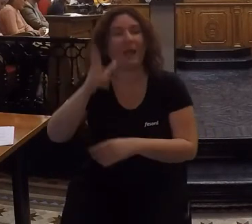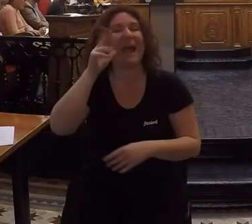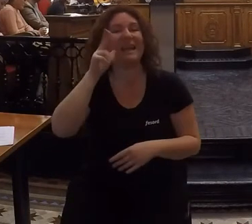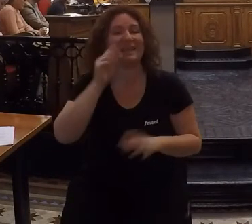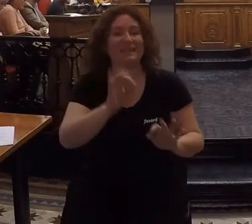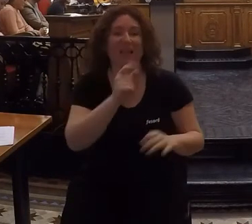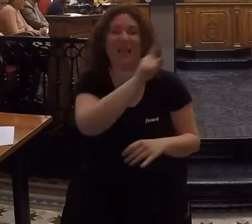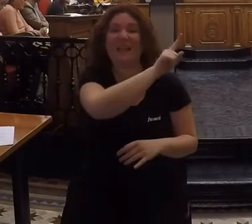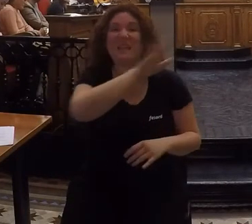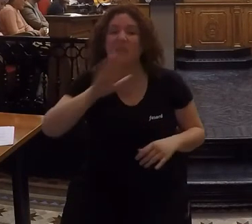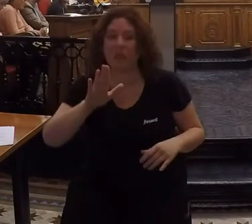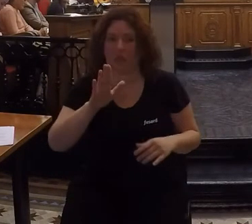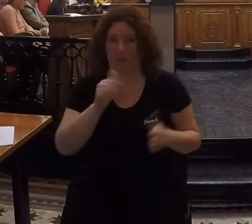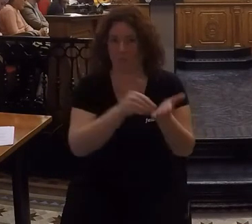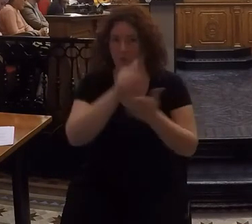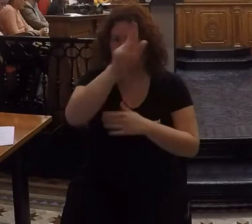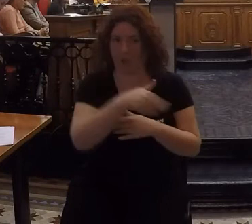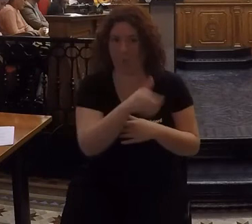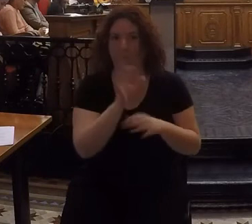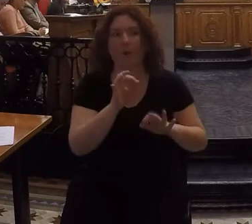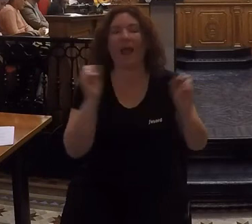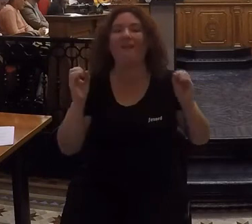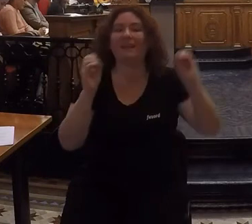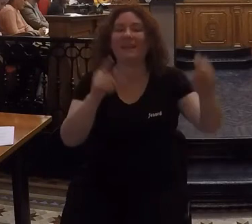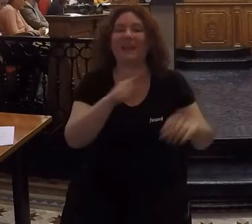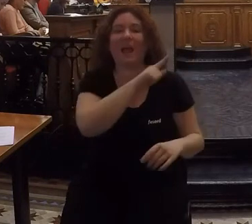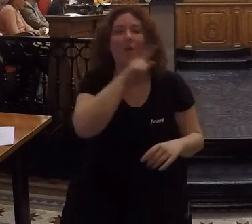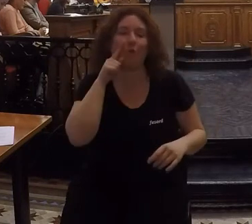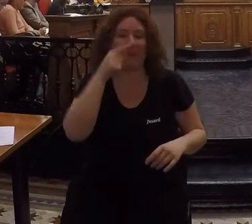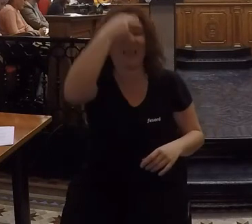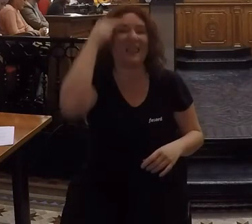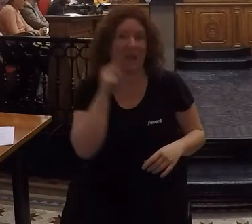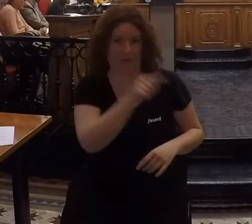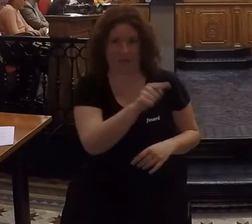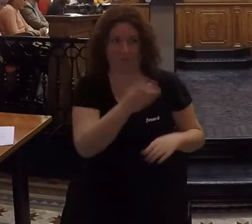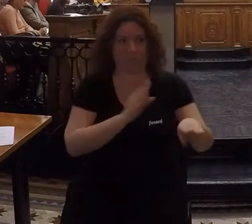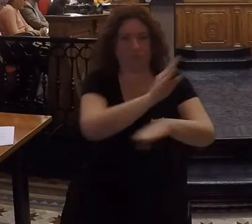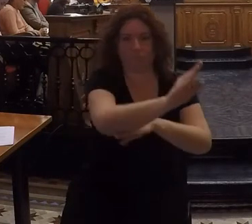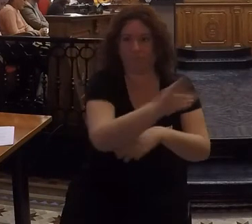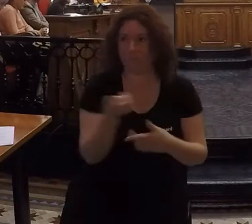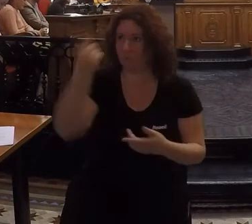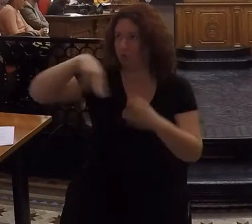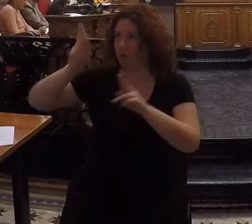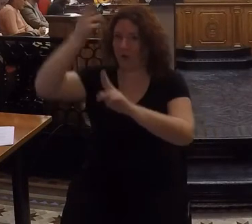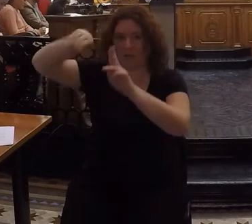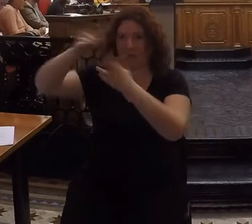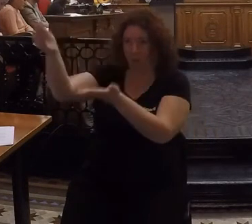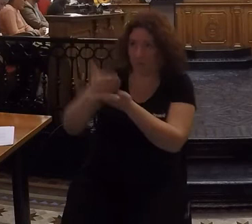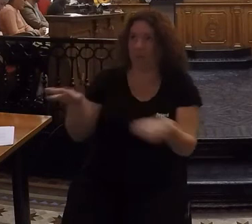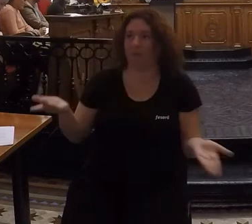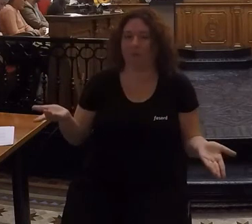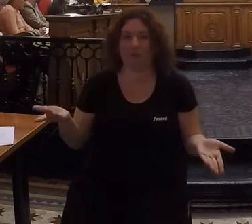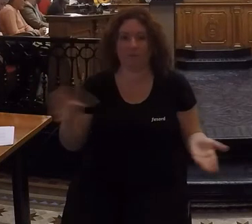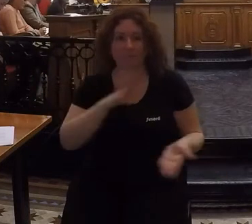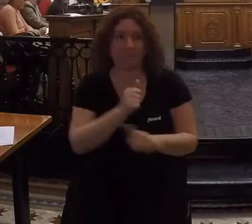millones de euros para la avenida de Denia. Pues oiga, mire, me parece perfecto, pero eso es lo que estamos recibiendo de la Generalitat. Por tanto,